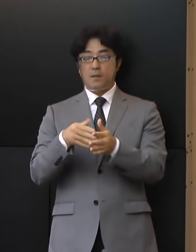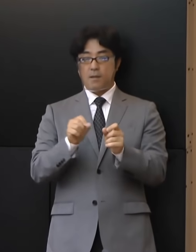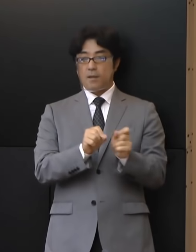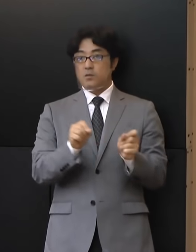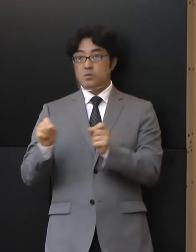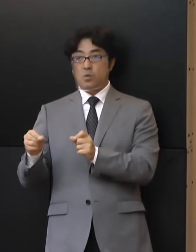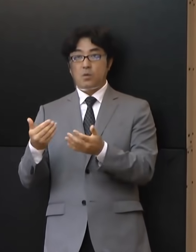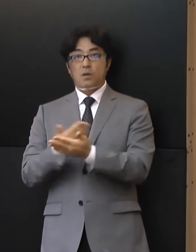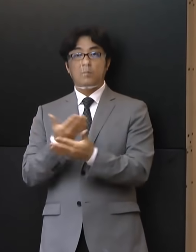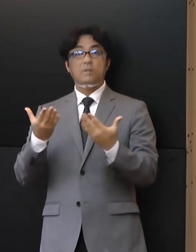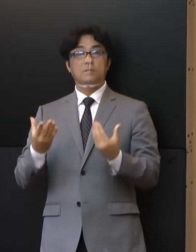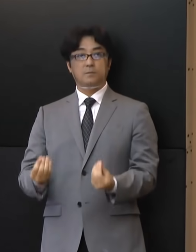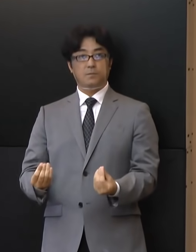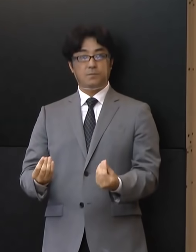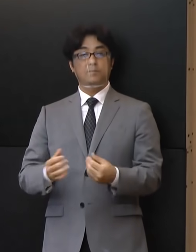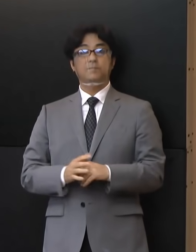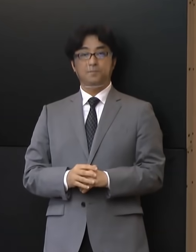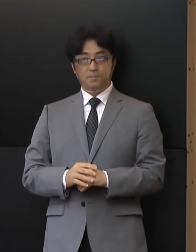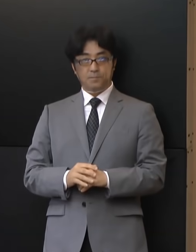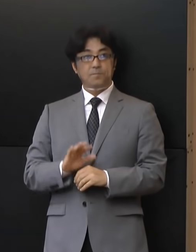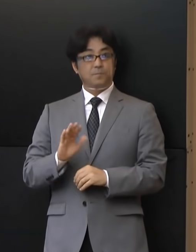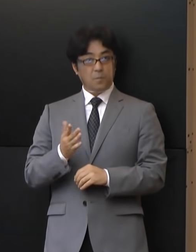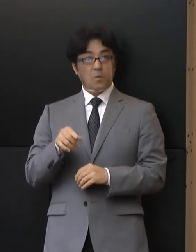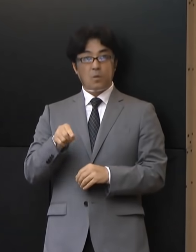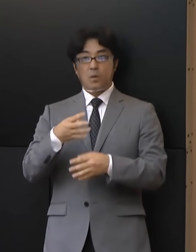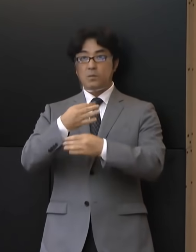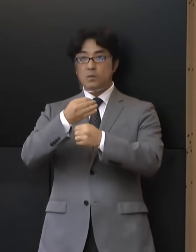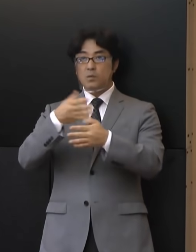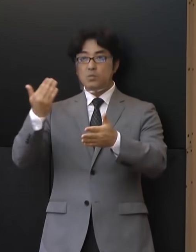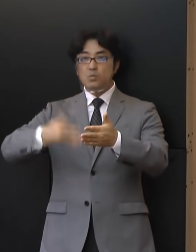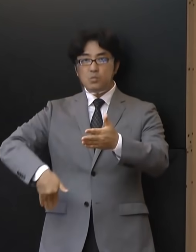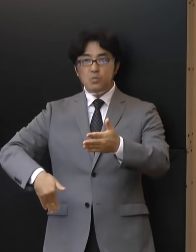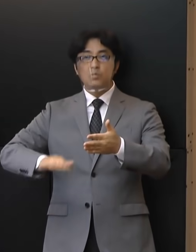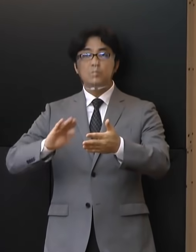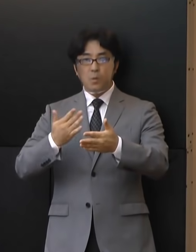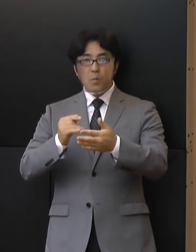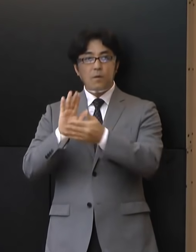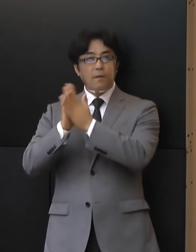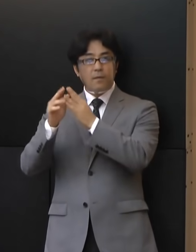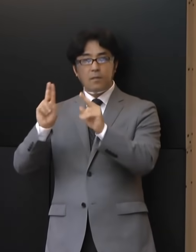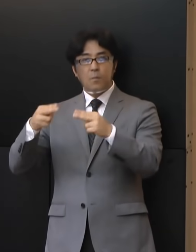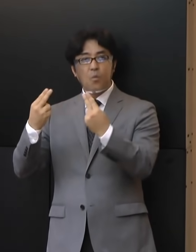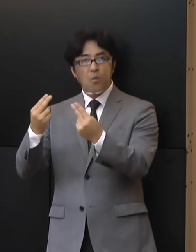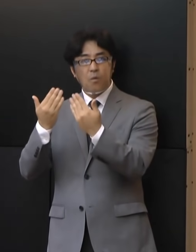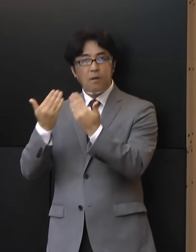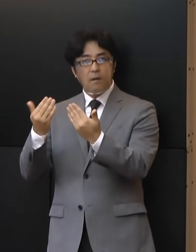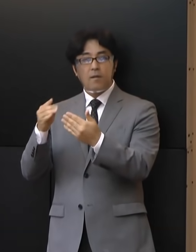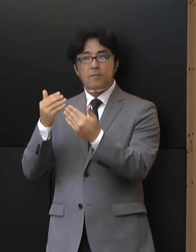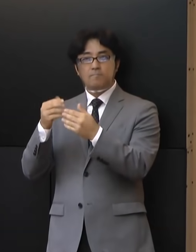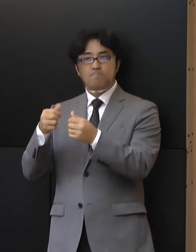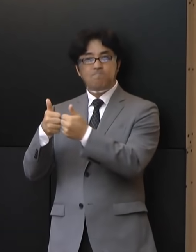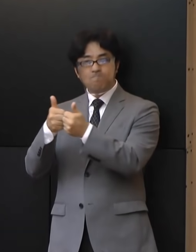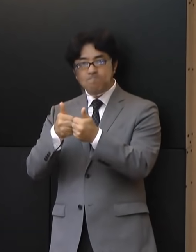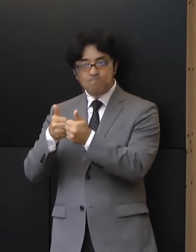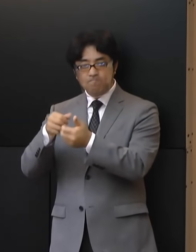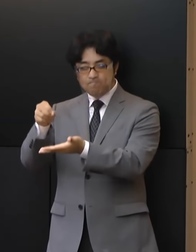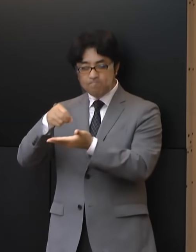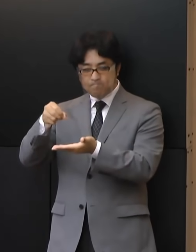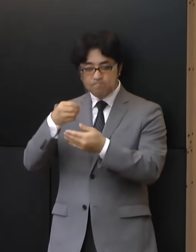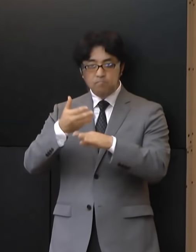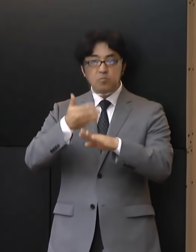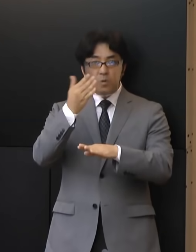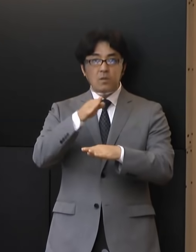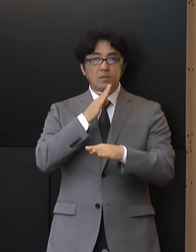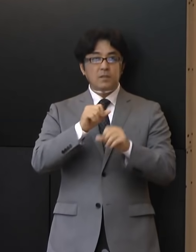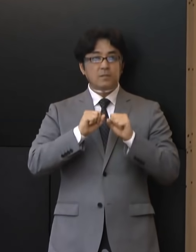たしました。なお、期間の途中であっても県の専門家会議の意見を踏まえ、緊急事態措置を実施